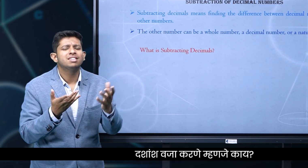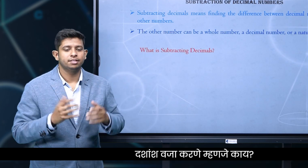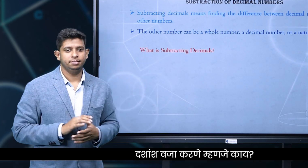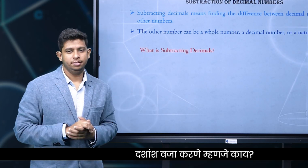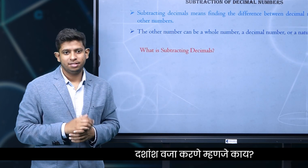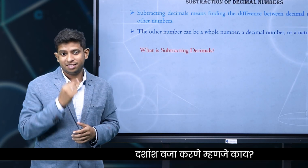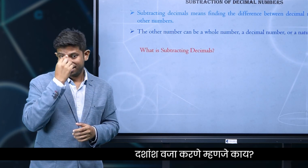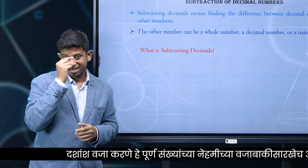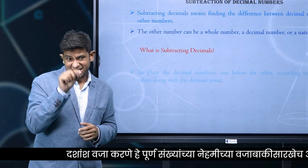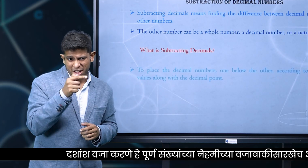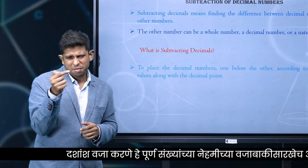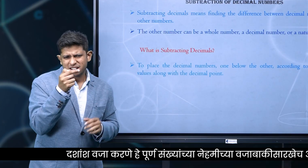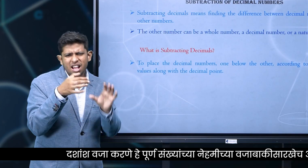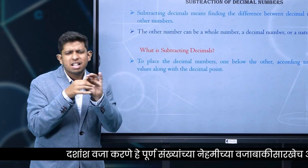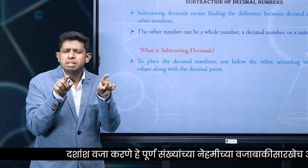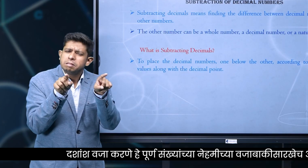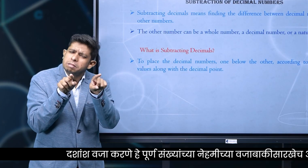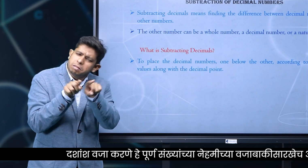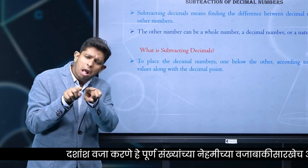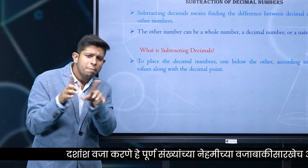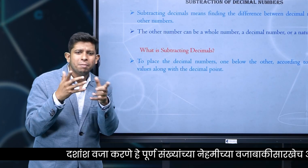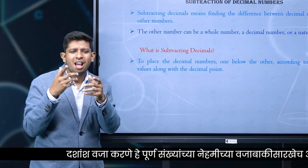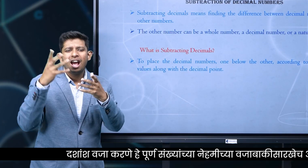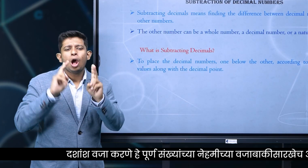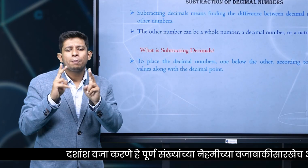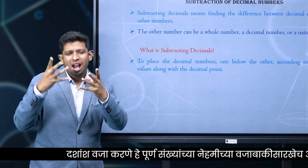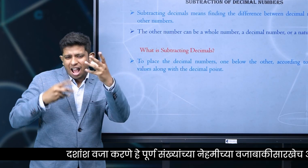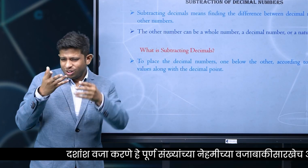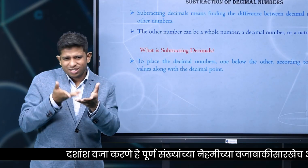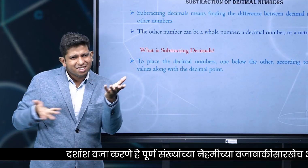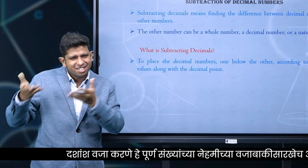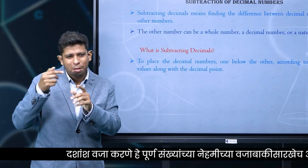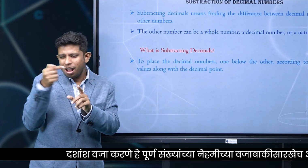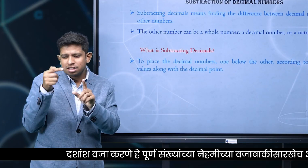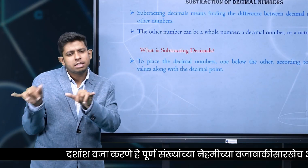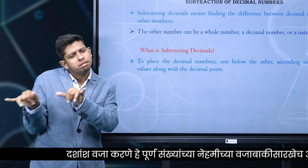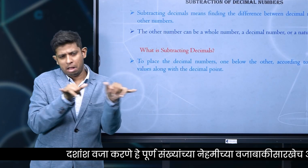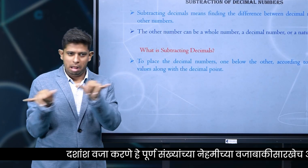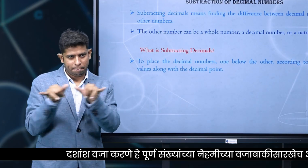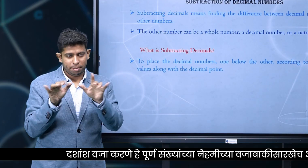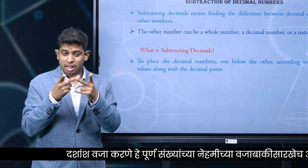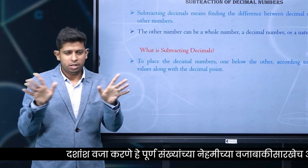काय? दशांश वजा करणे हे पूर्ण संख्यांच्या नेहमीच्या वजाबाकी सारखेच आहे.